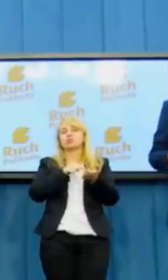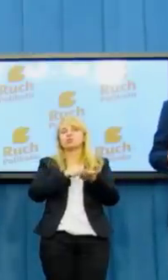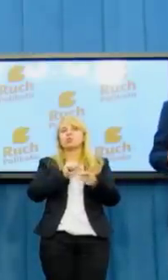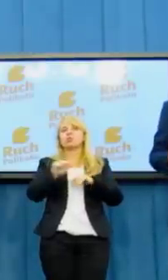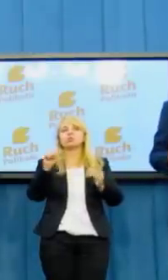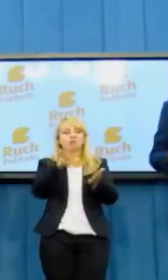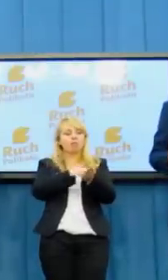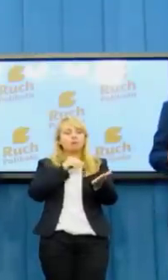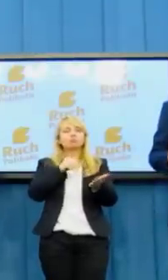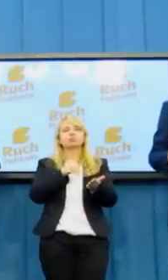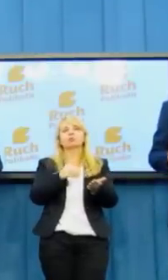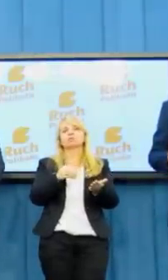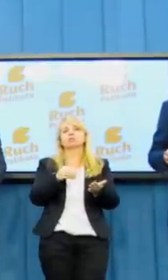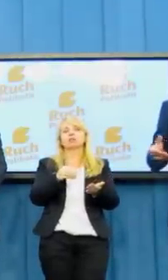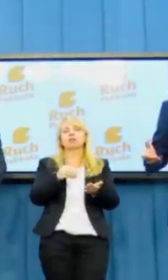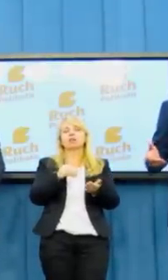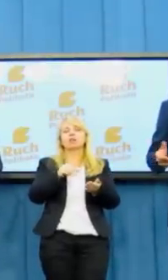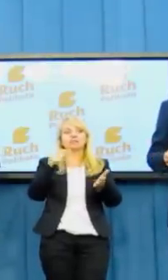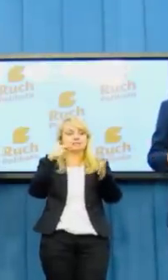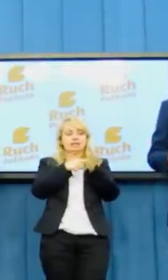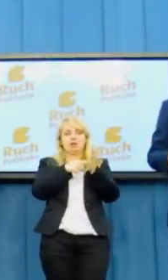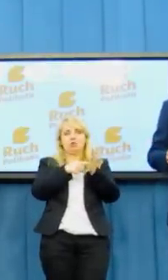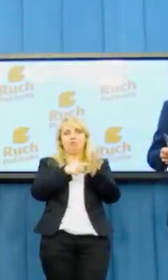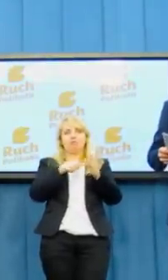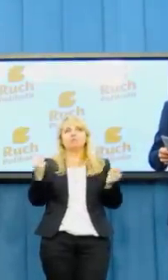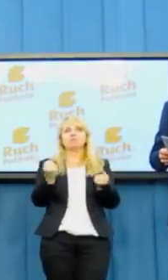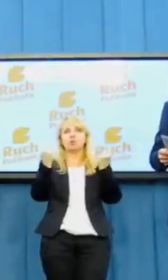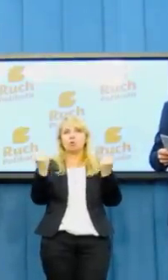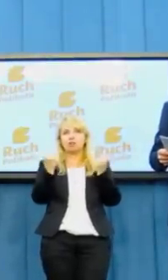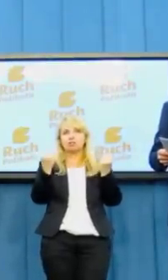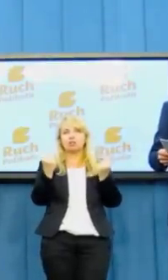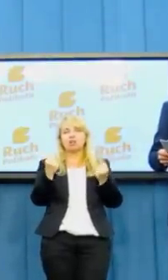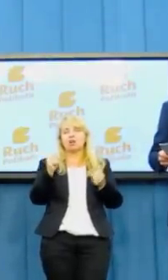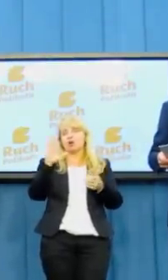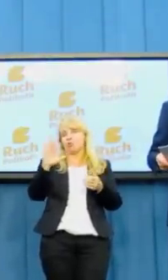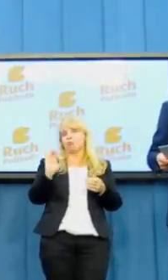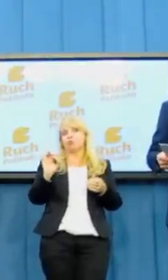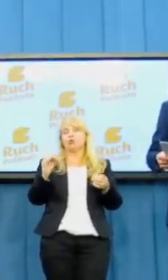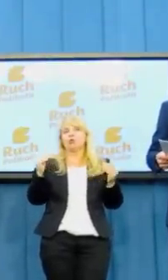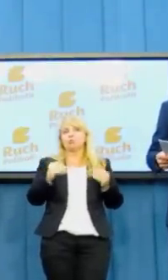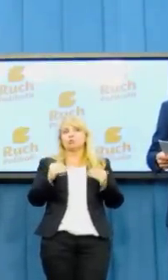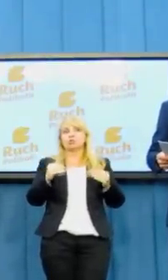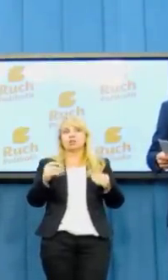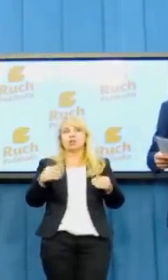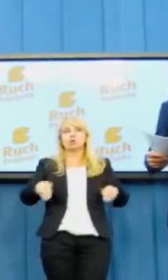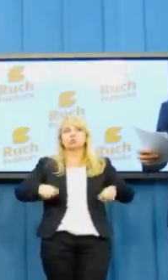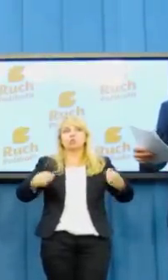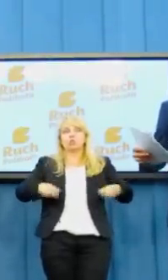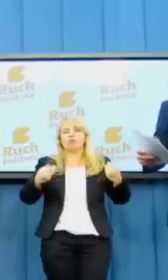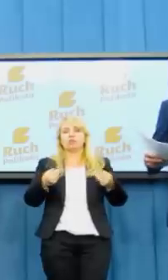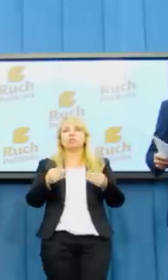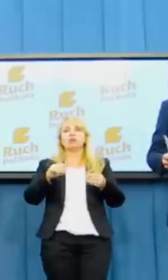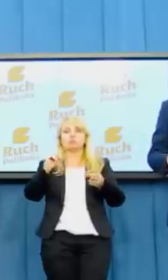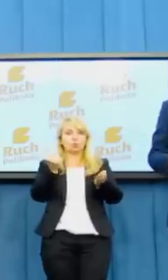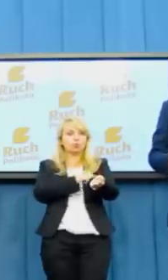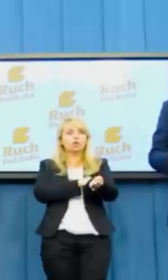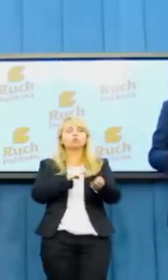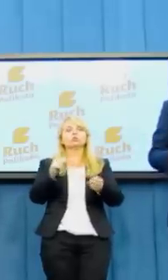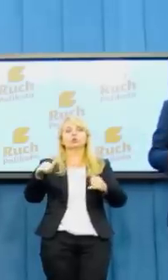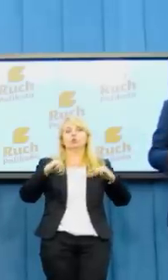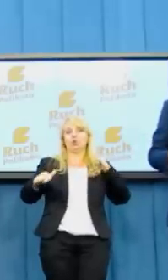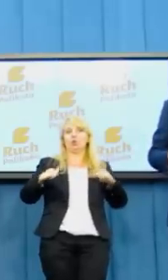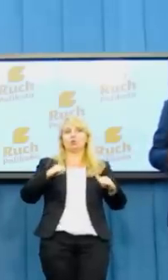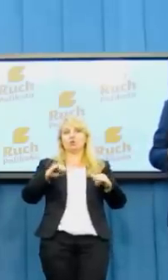rodzaju przykład celowego działania, bo może uzdrowienie prokuratury spowodowałoby, że te rządy by